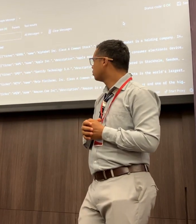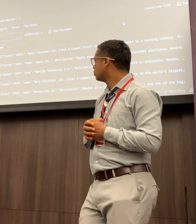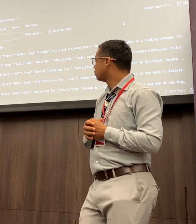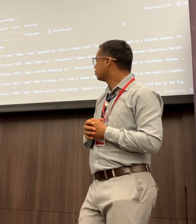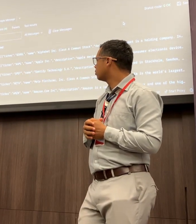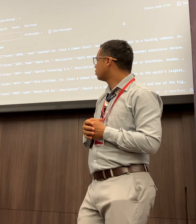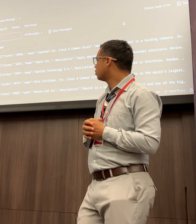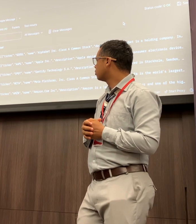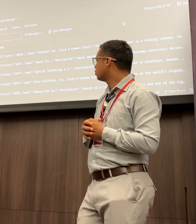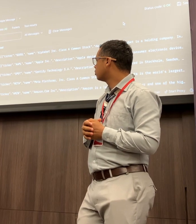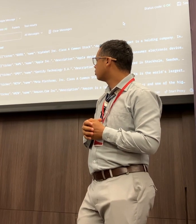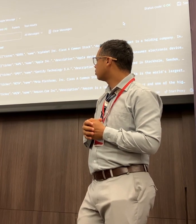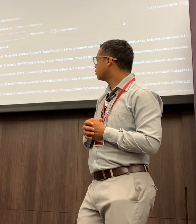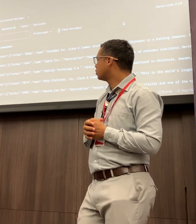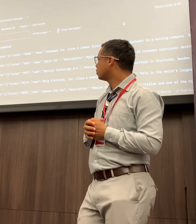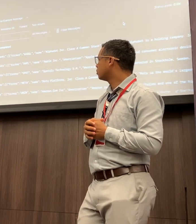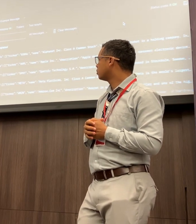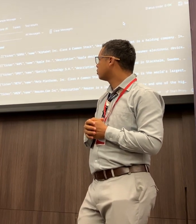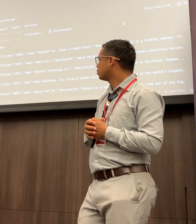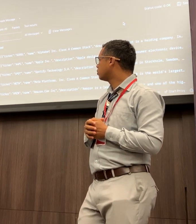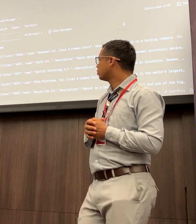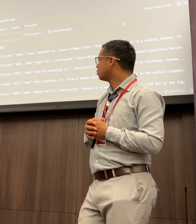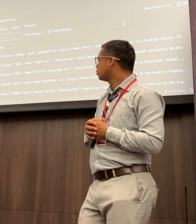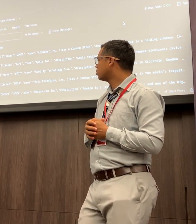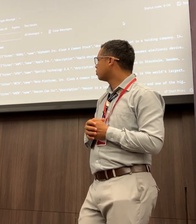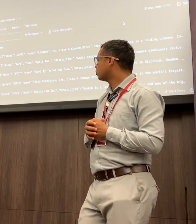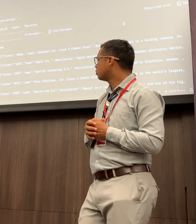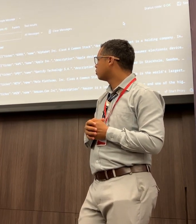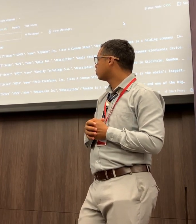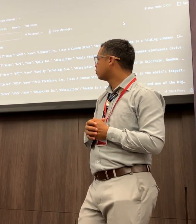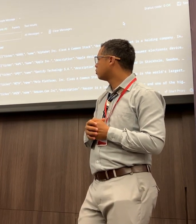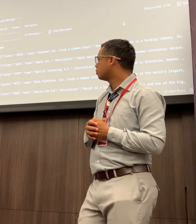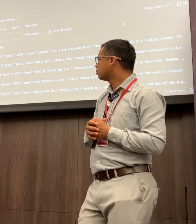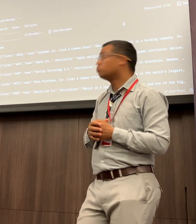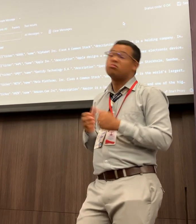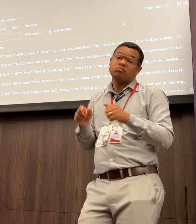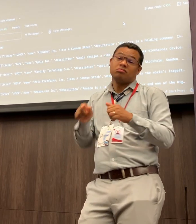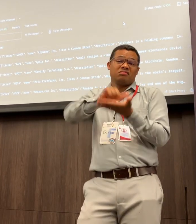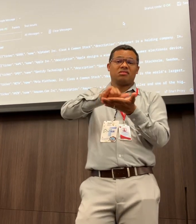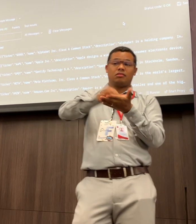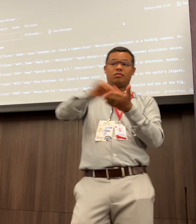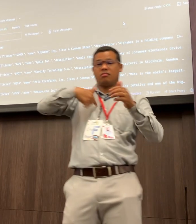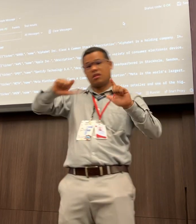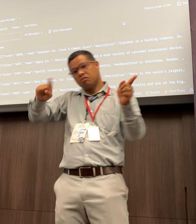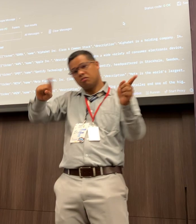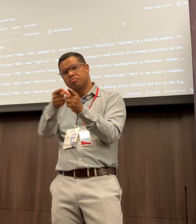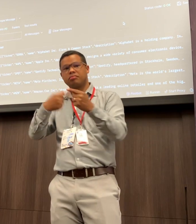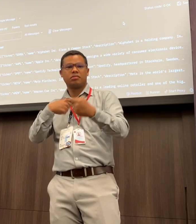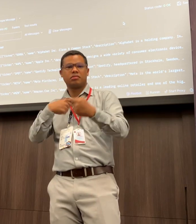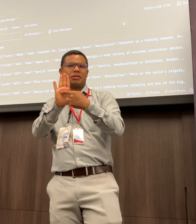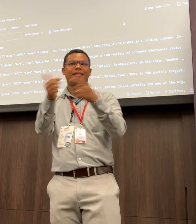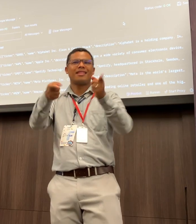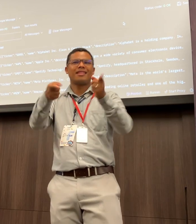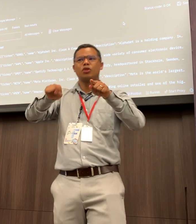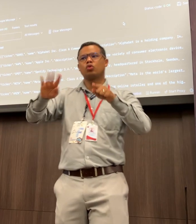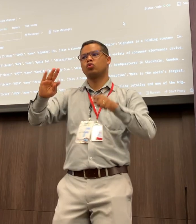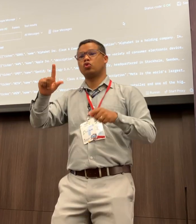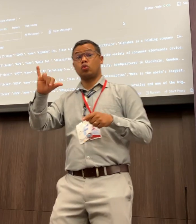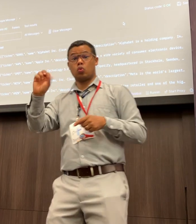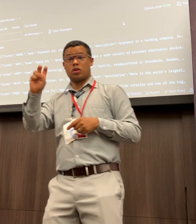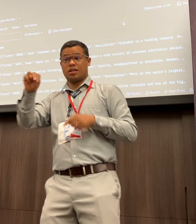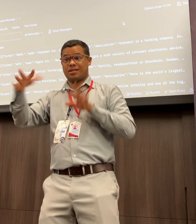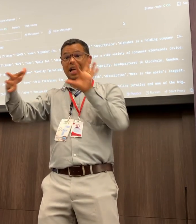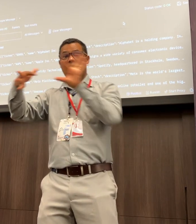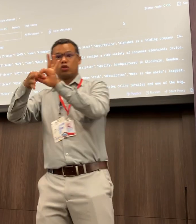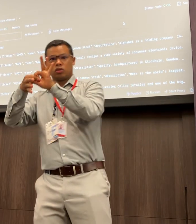Así que bueno, eso es un poco lo que sería la demo. Era para un poco mostrar también el tooling asociado. O sea, estamos trabajando en VS Code, en Postman